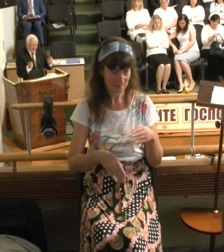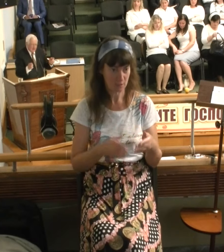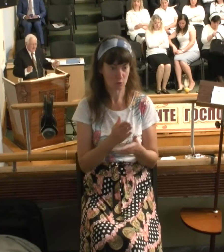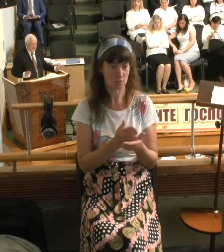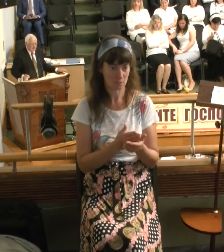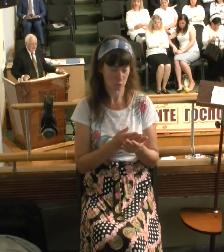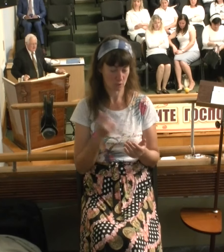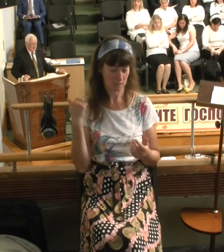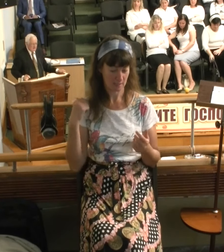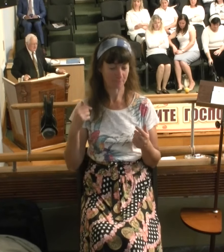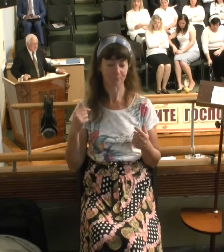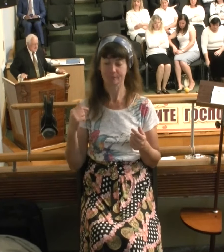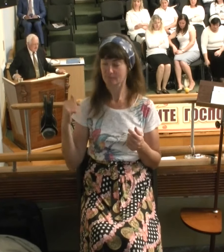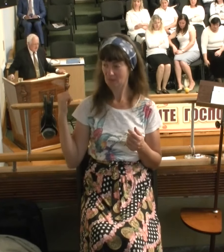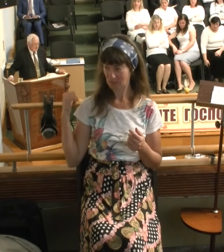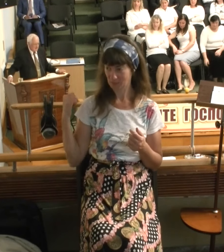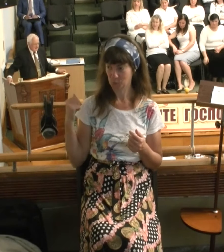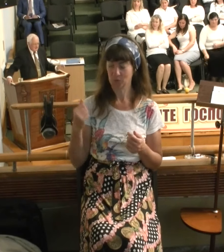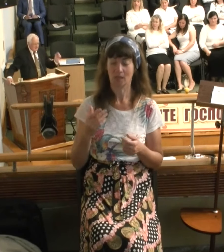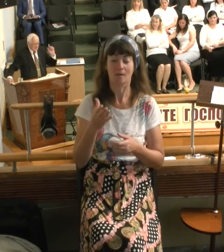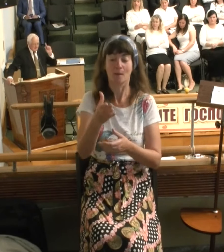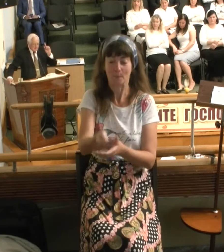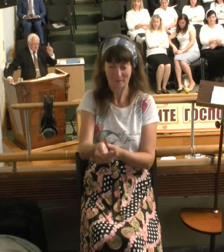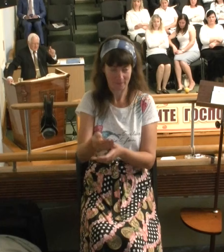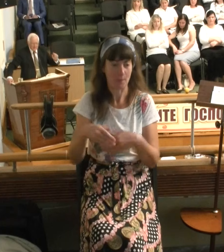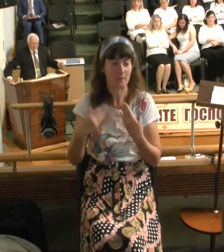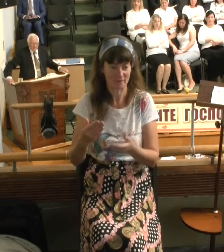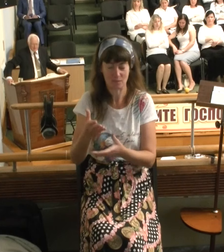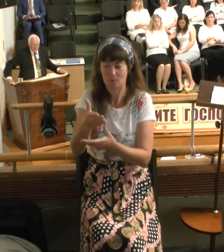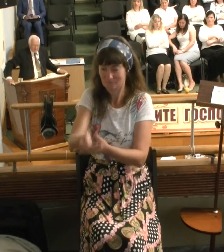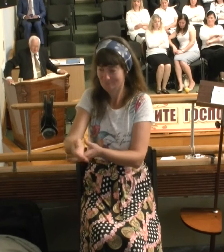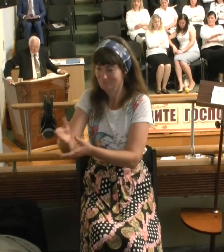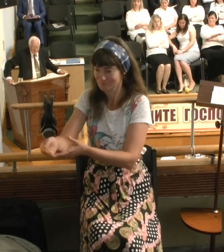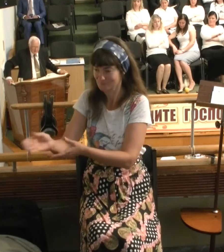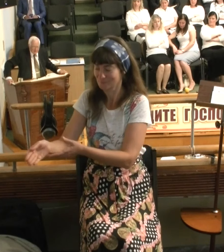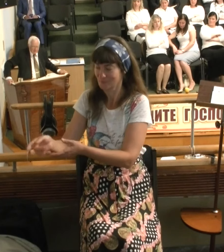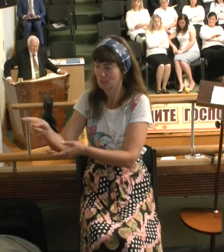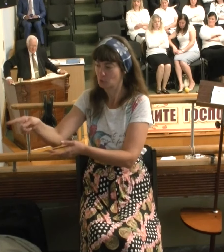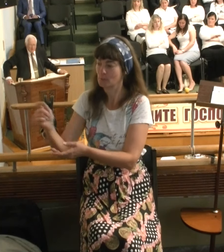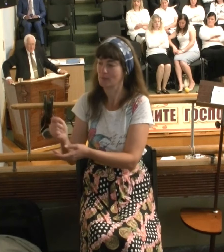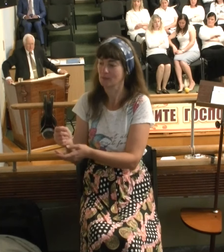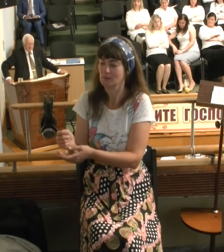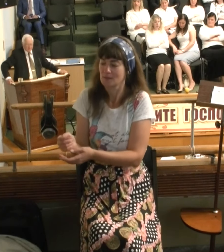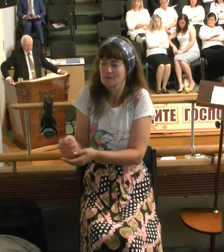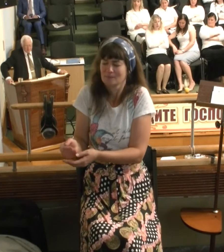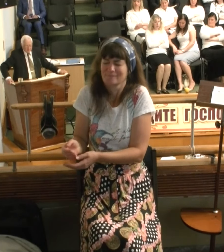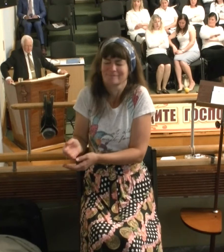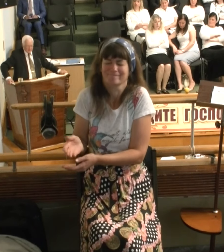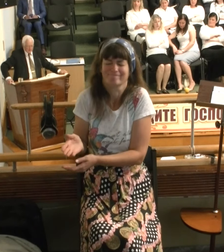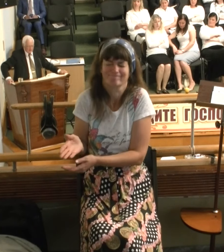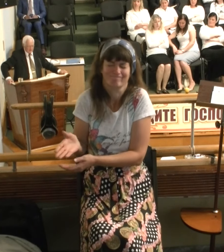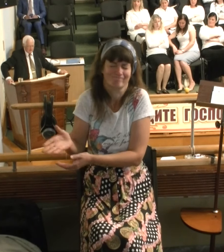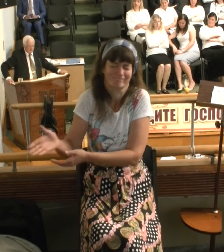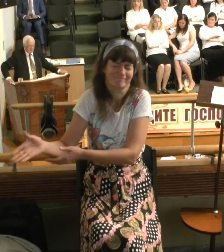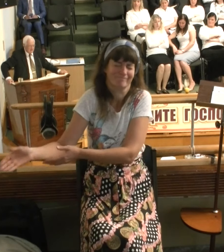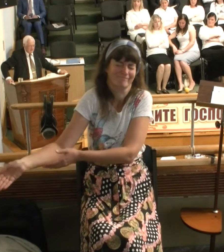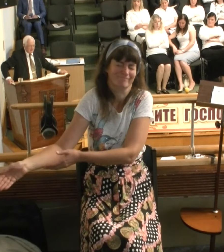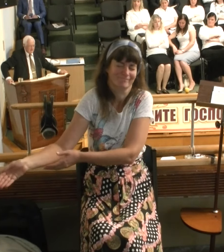он делал? Молчал. Что делает жена христианка, когда муж незаслуженно